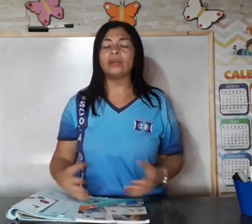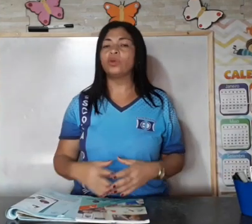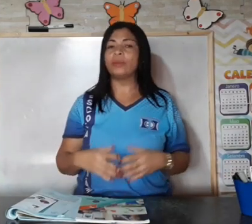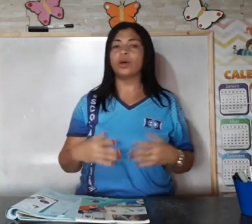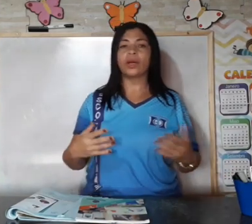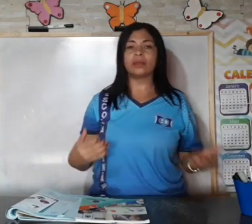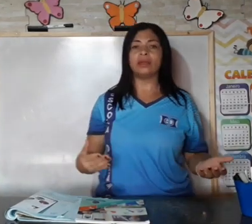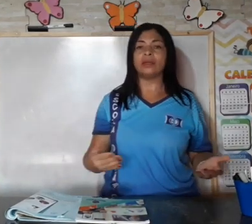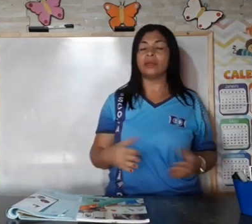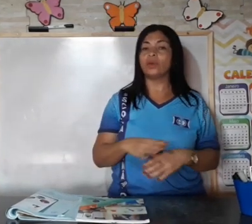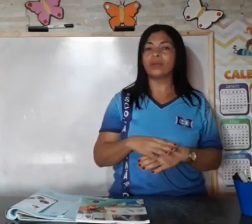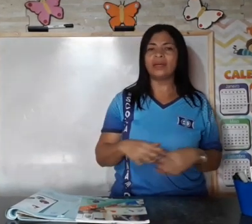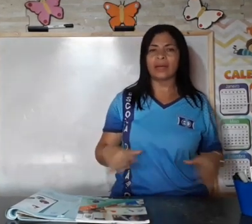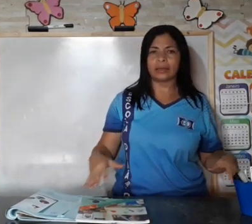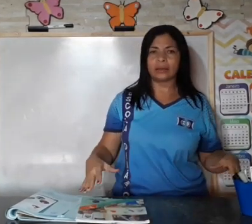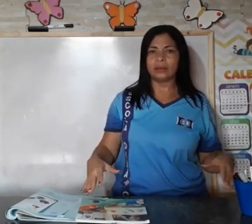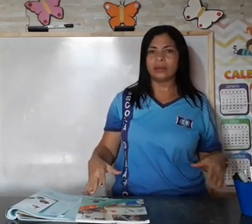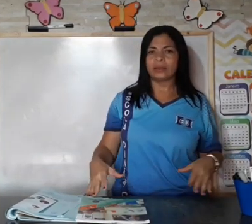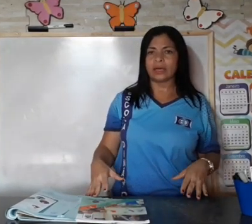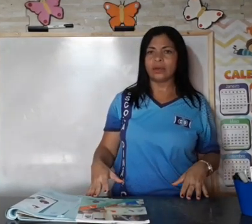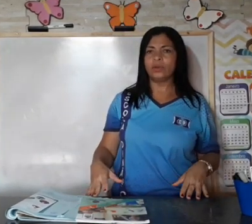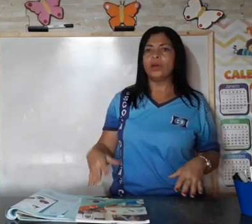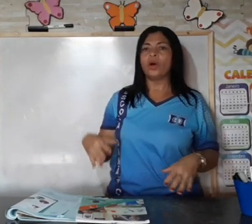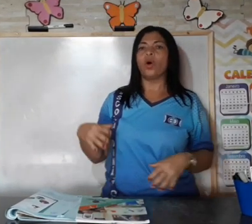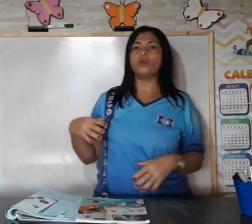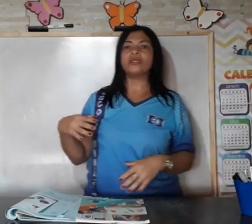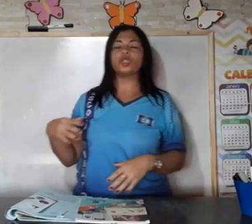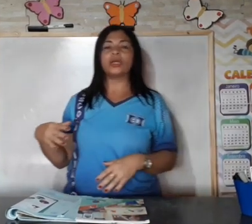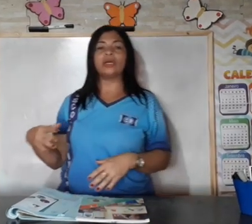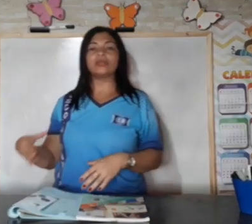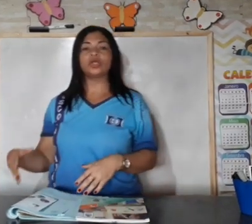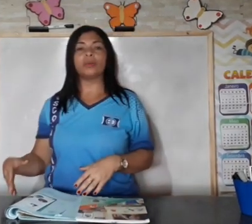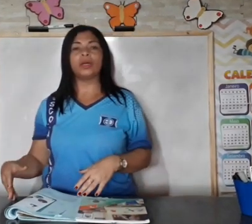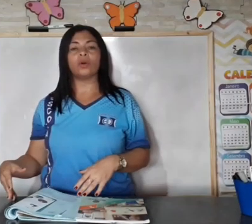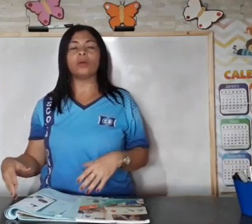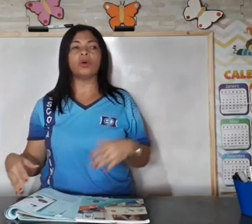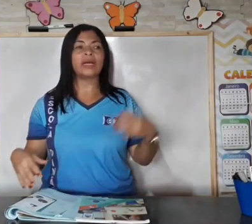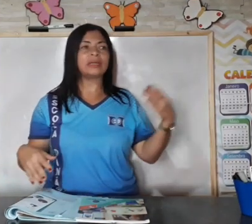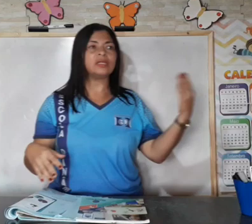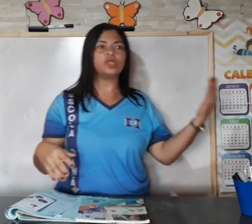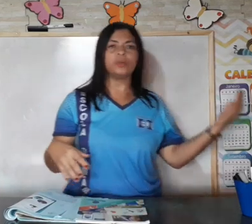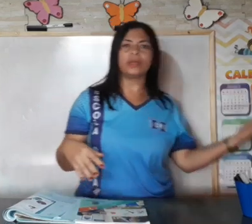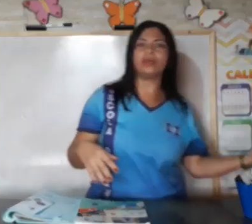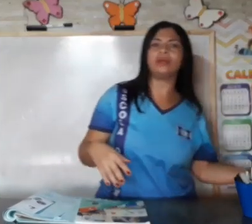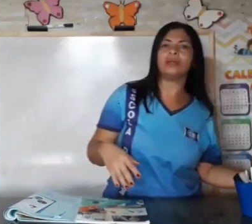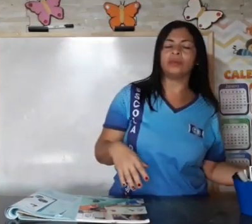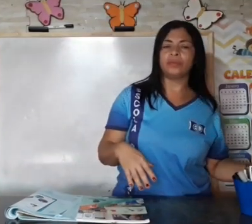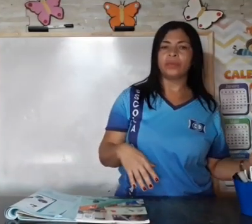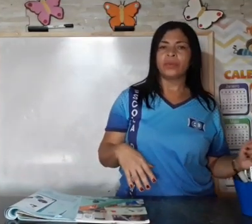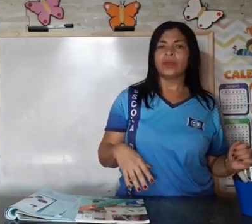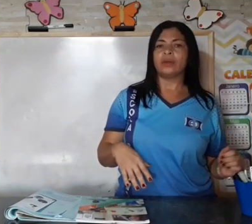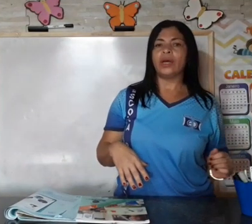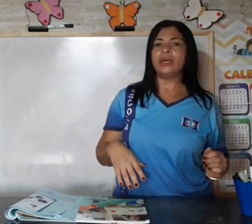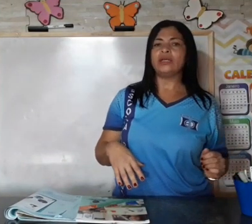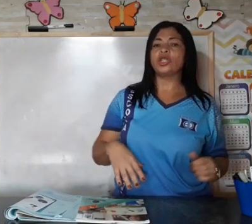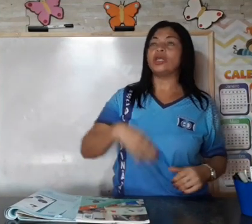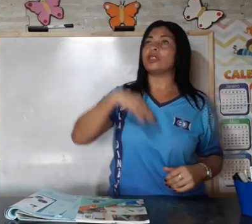têm moradia, não tem nada, certo? Como existem crianças também, ó, que moram em casinha de madeira, né? Existem crianças que já